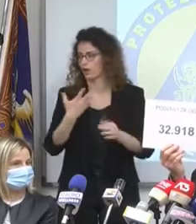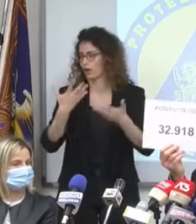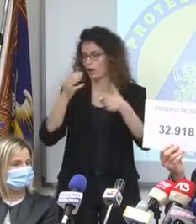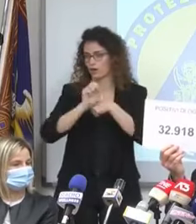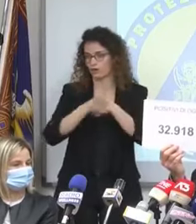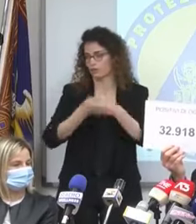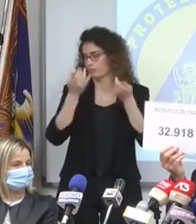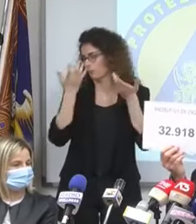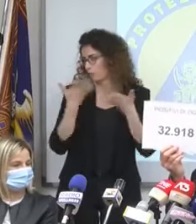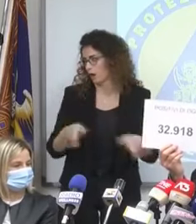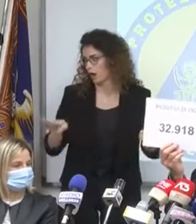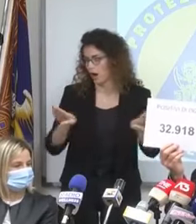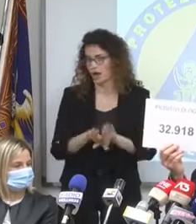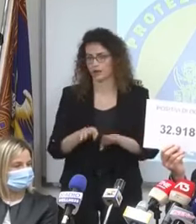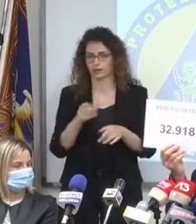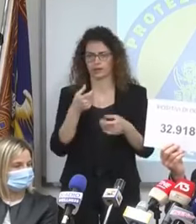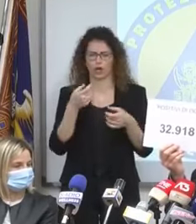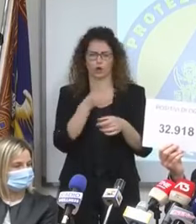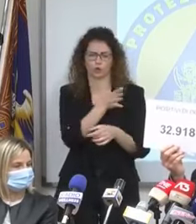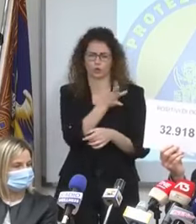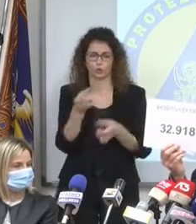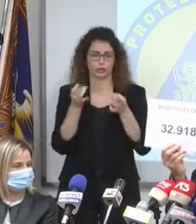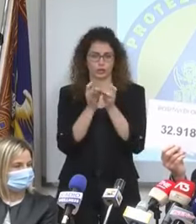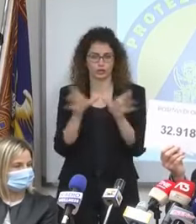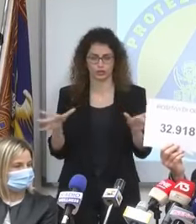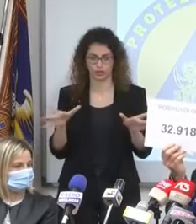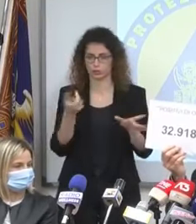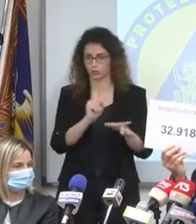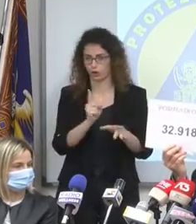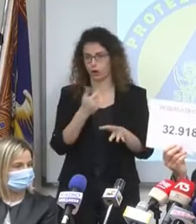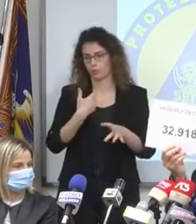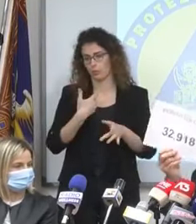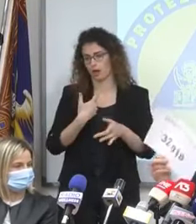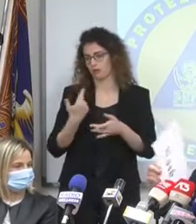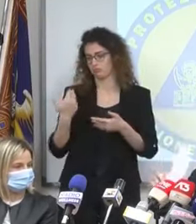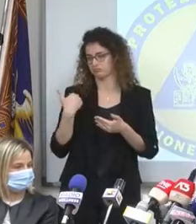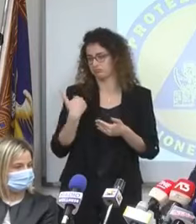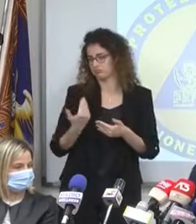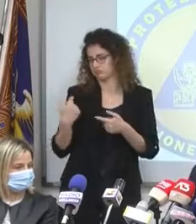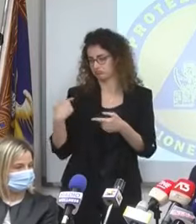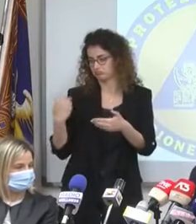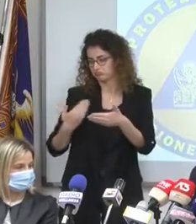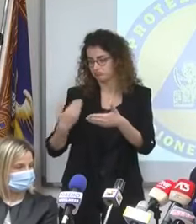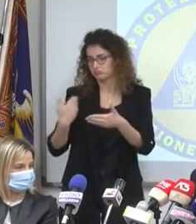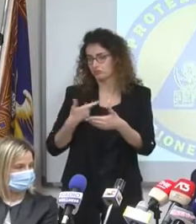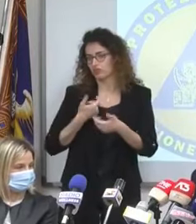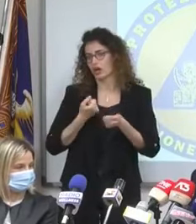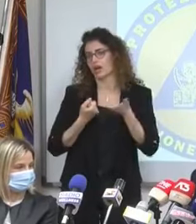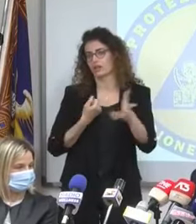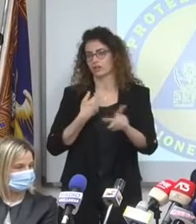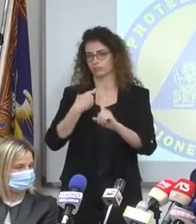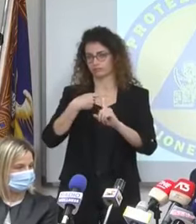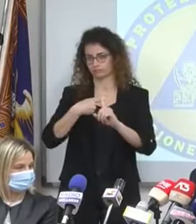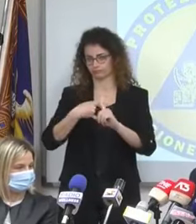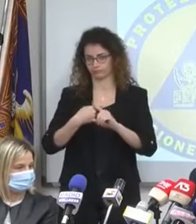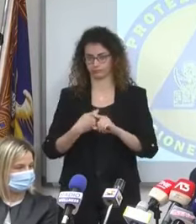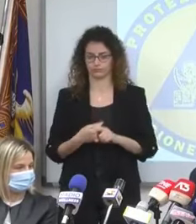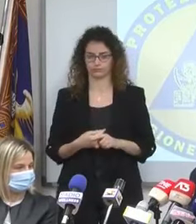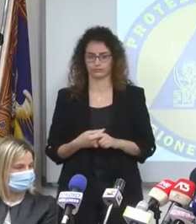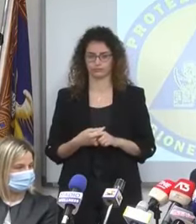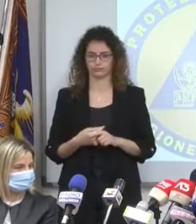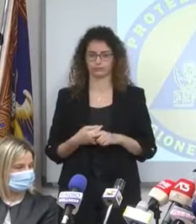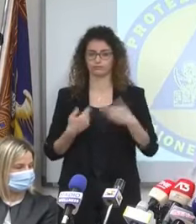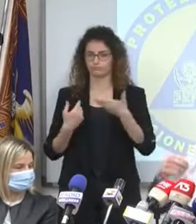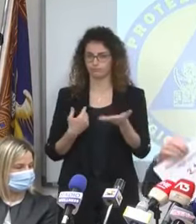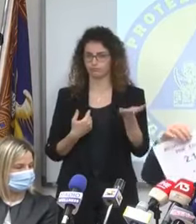non è liberi tutti, vi sto dicendo che dati positivi abbiamo da qualche giorno e il dato positivo viene